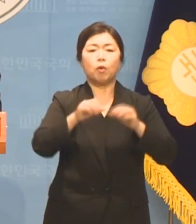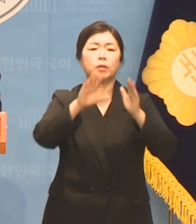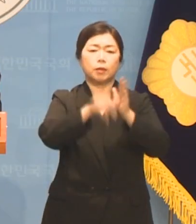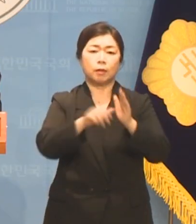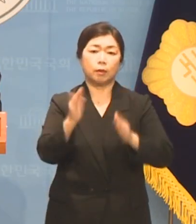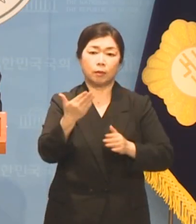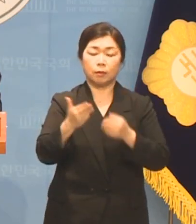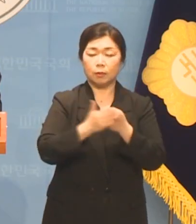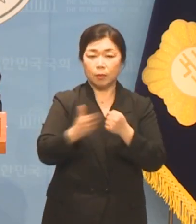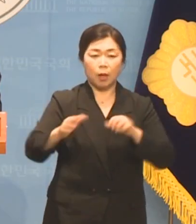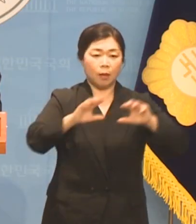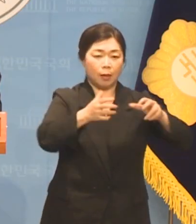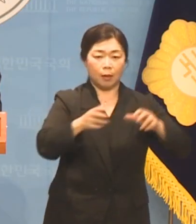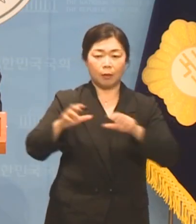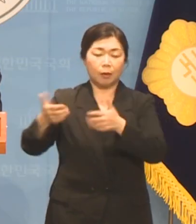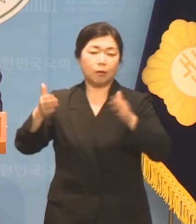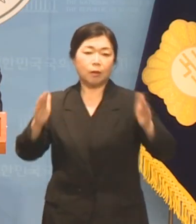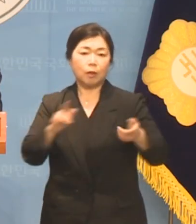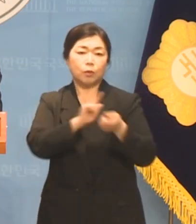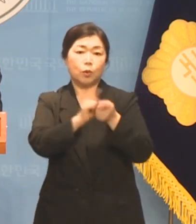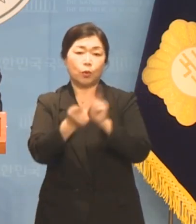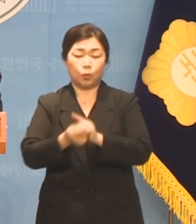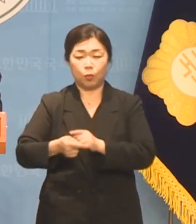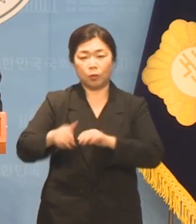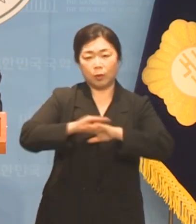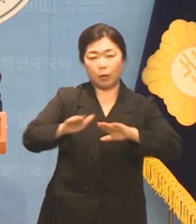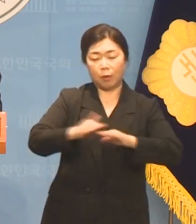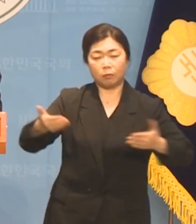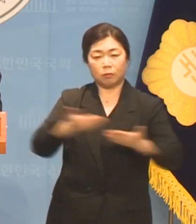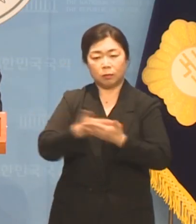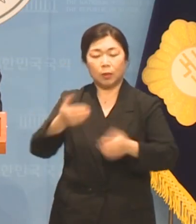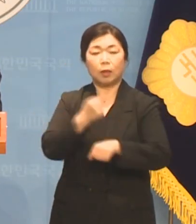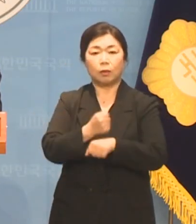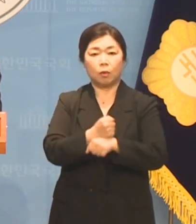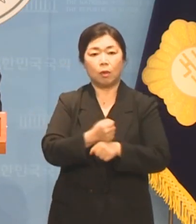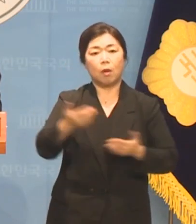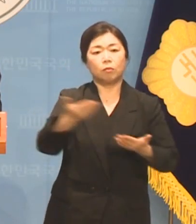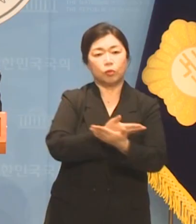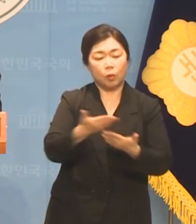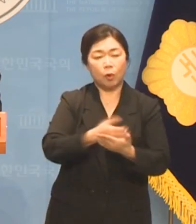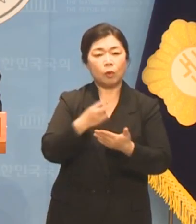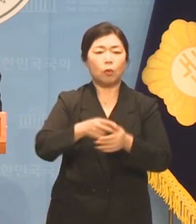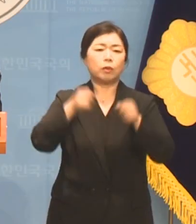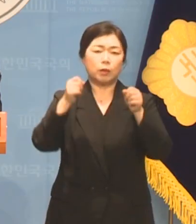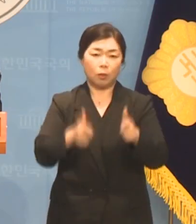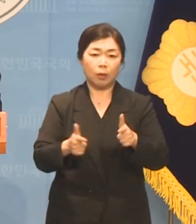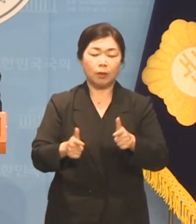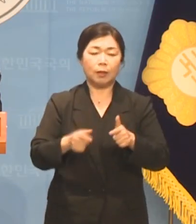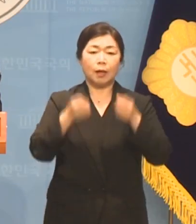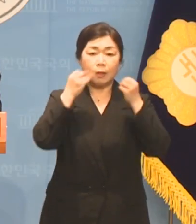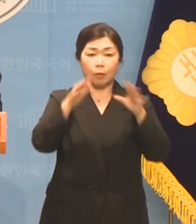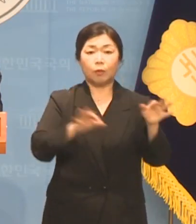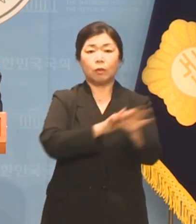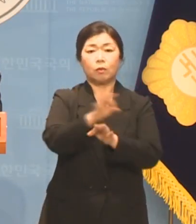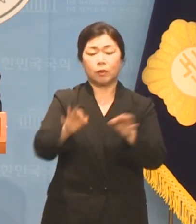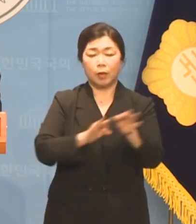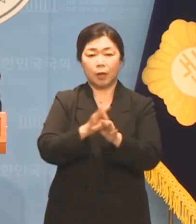경제 강압에 공동 대응하는 무역과 기회를 위한 새로운 동맹, 이른바 경제